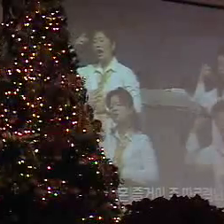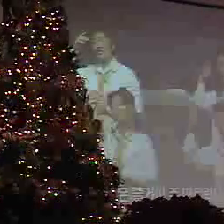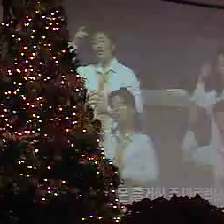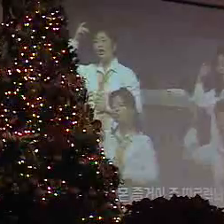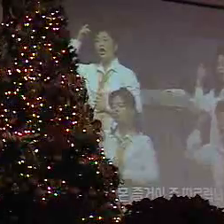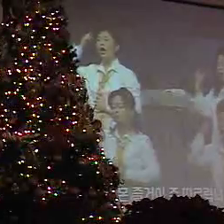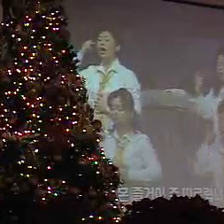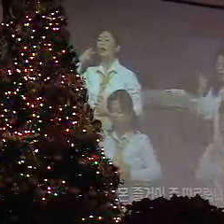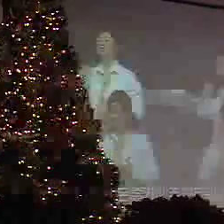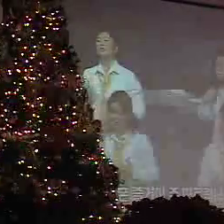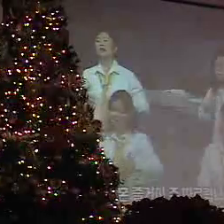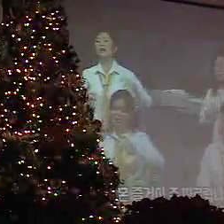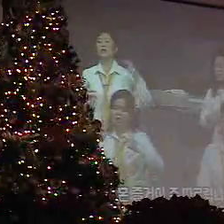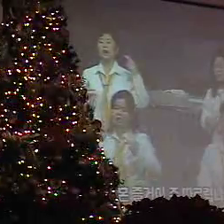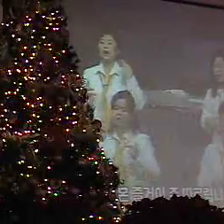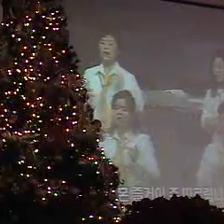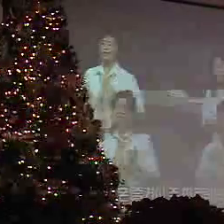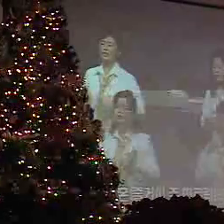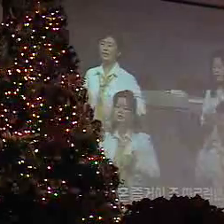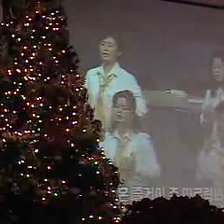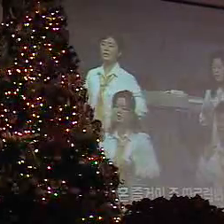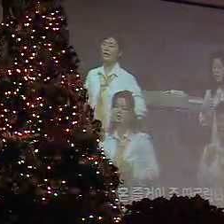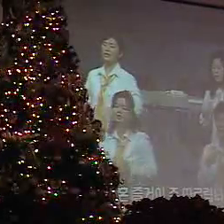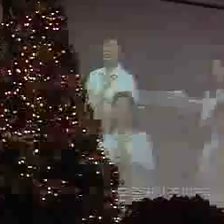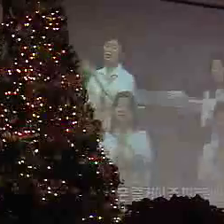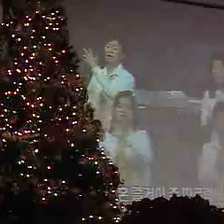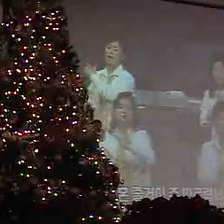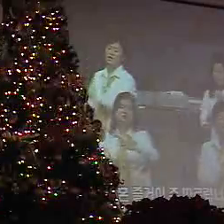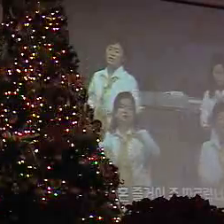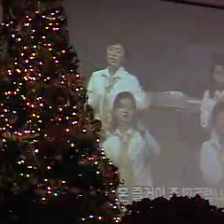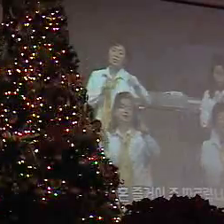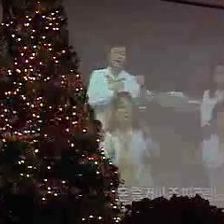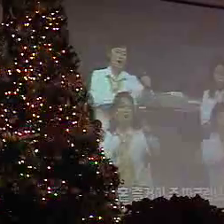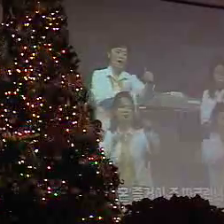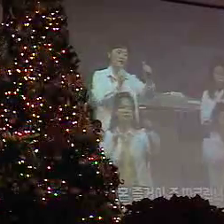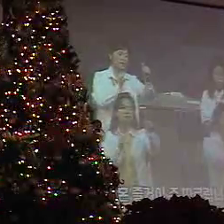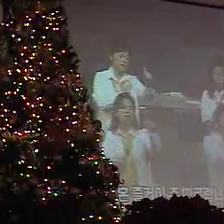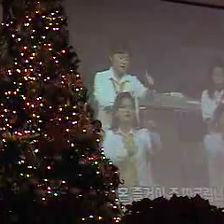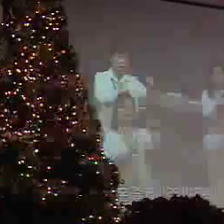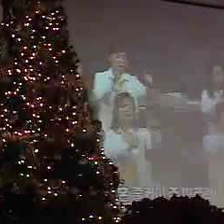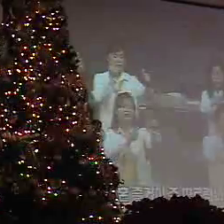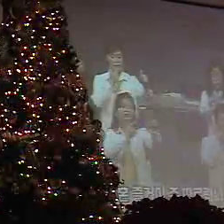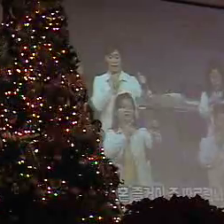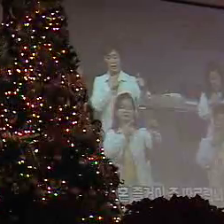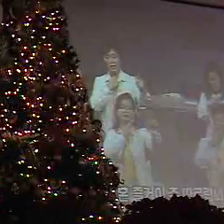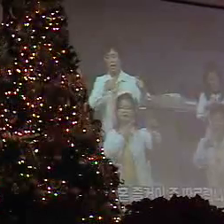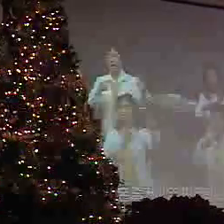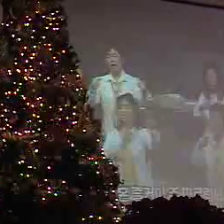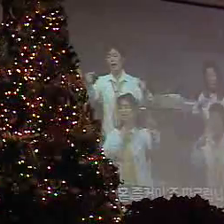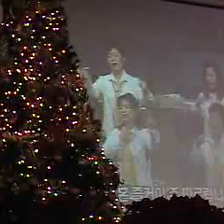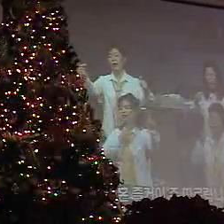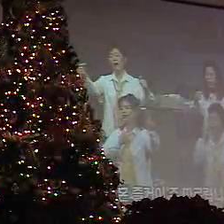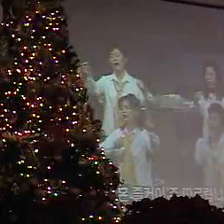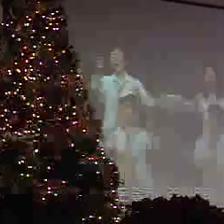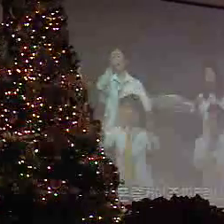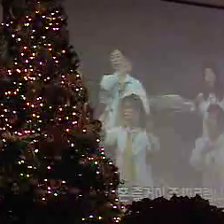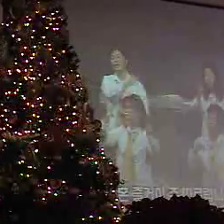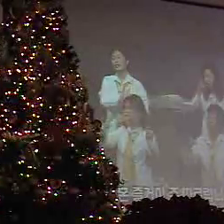내 영혼 즐거이 주 따르렵니다.